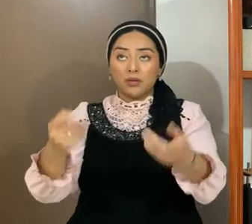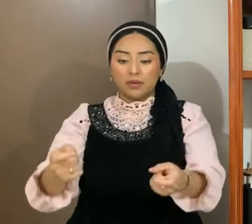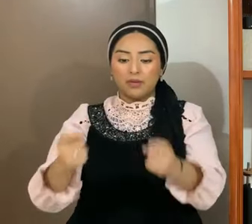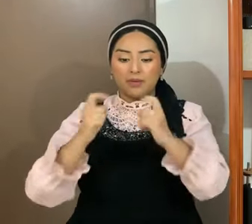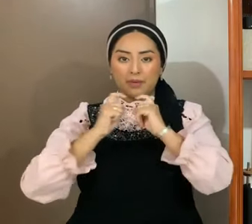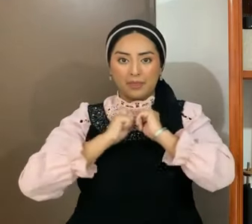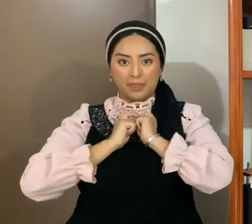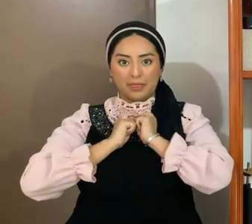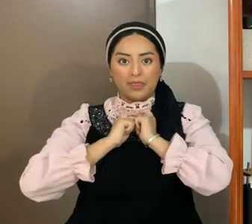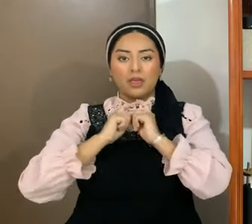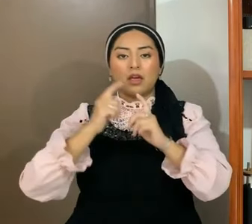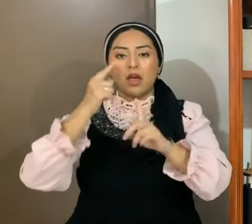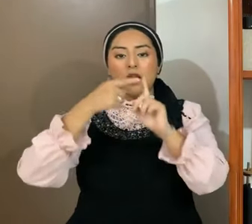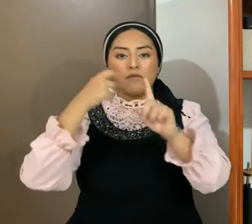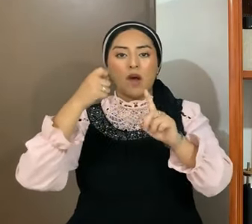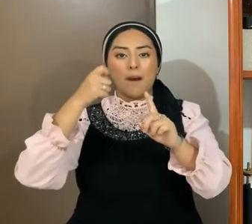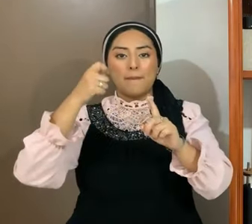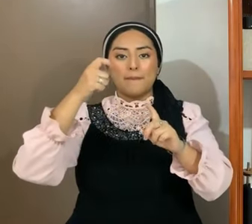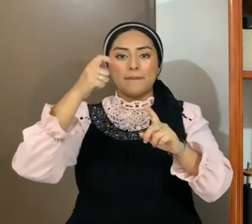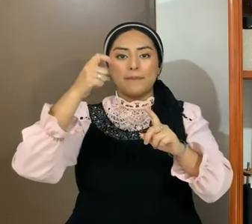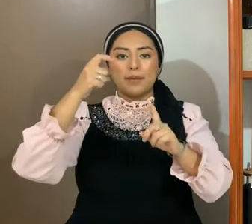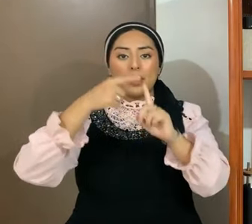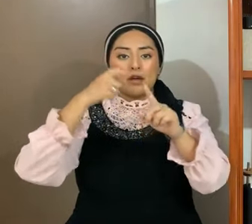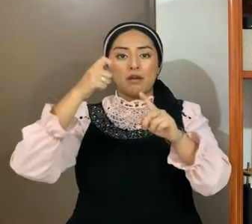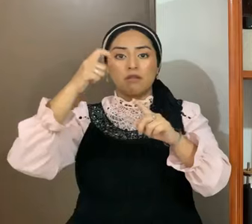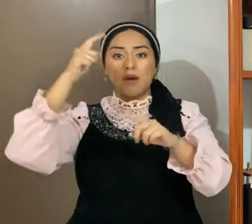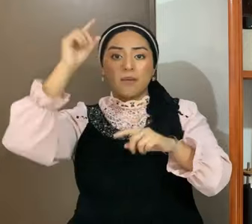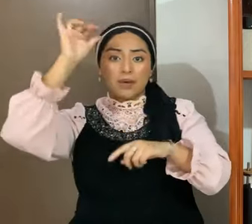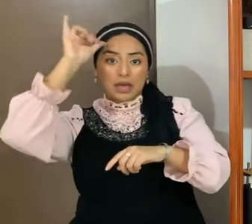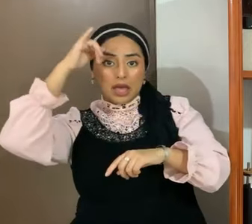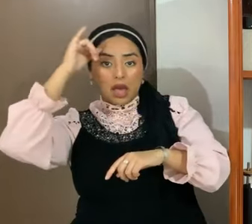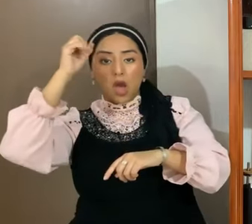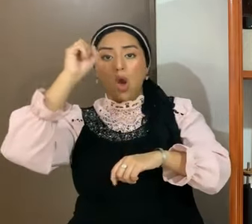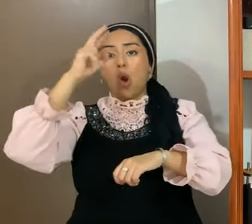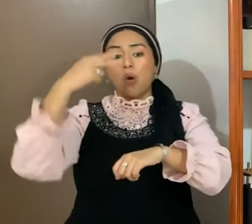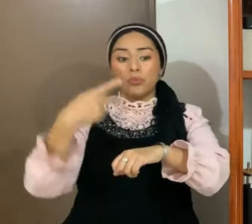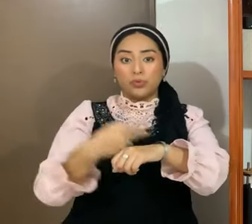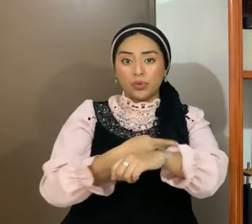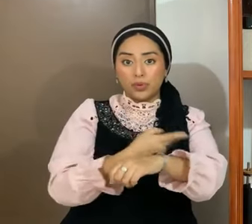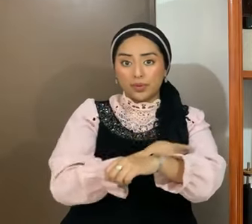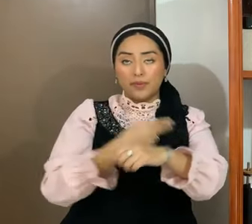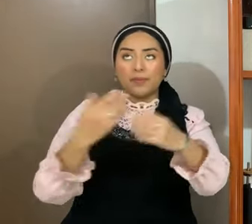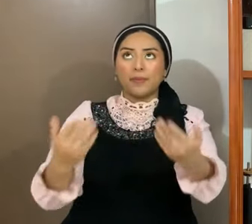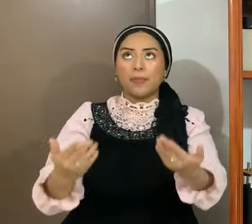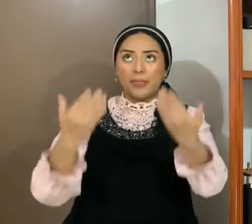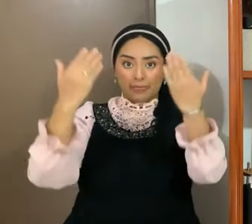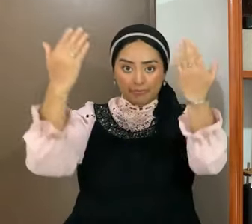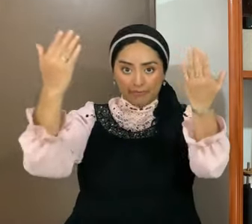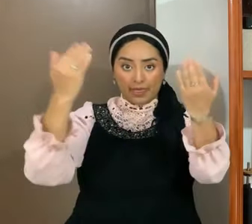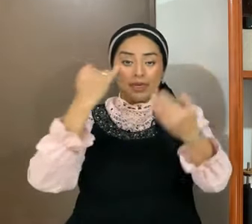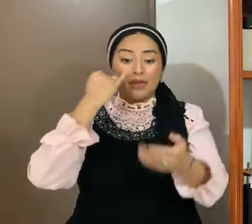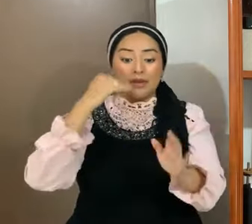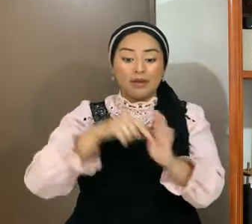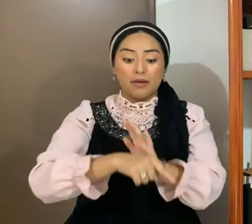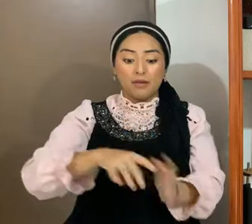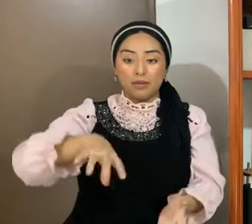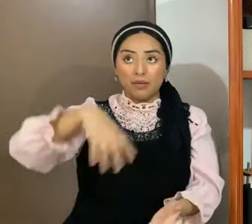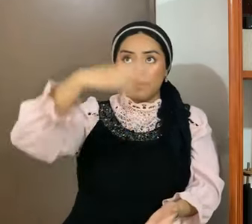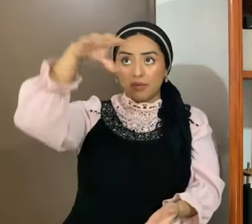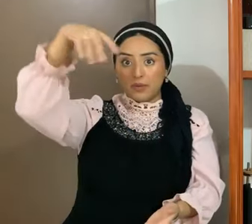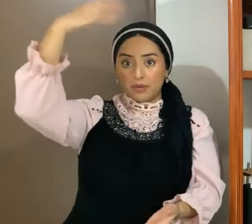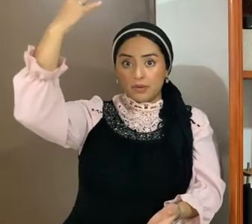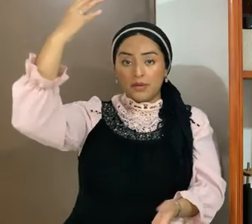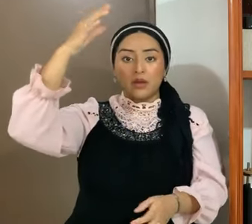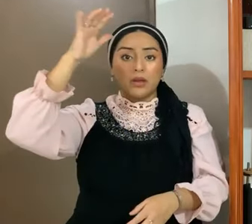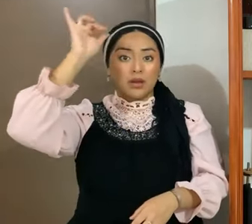a Yahweh de ganado vacuno u ovejuno, haréis vuestra ofrenda. Si su ofrenda fuere holocausto,